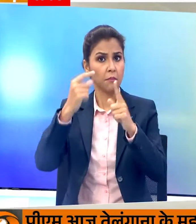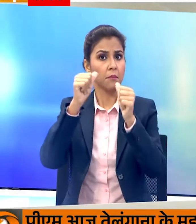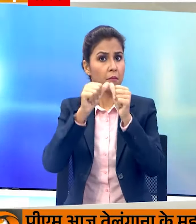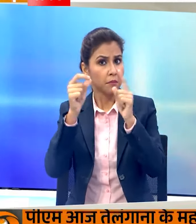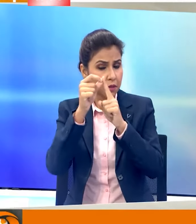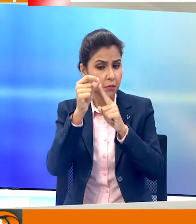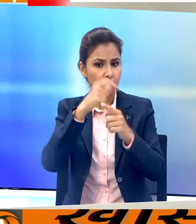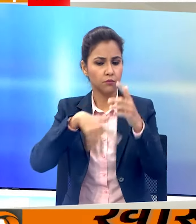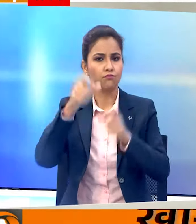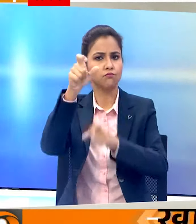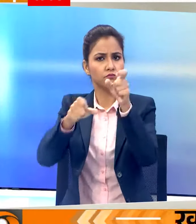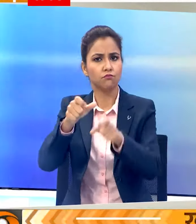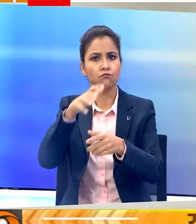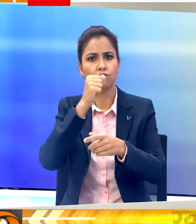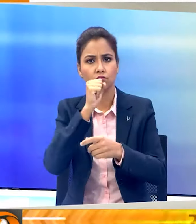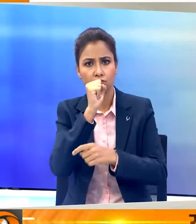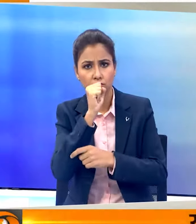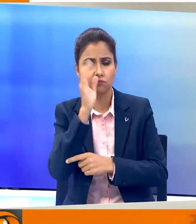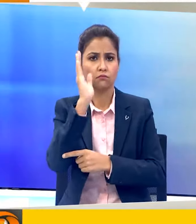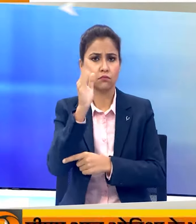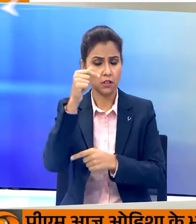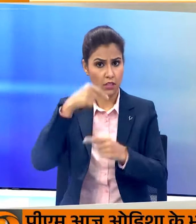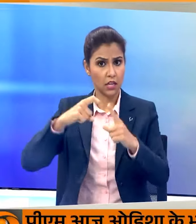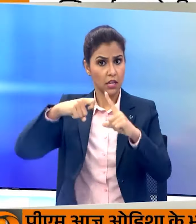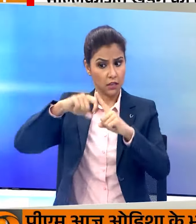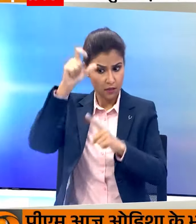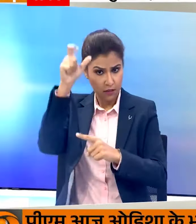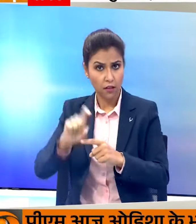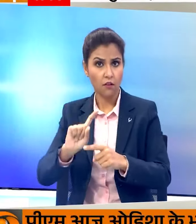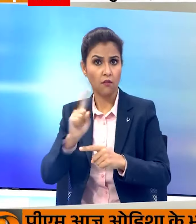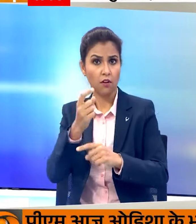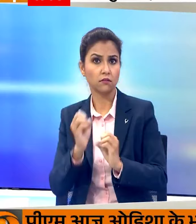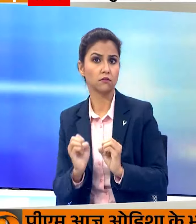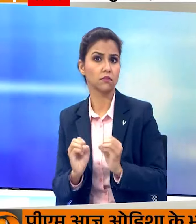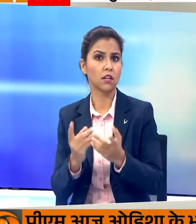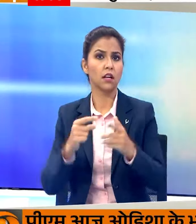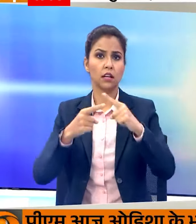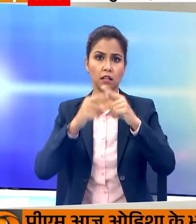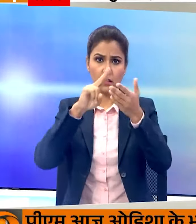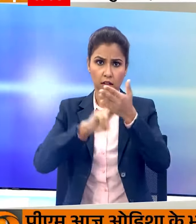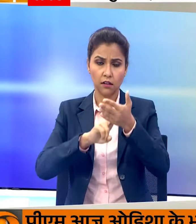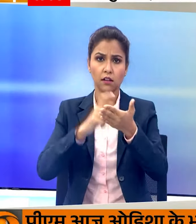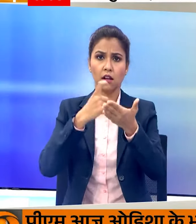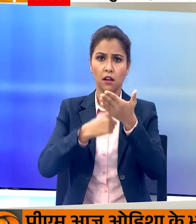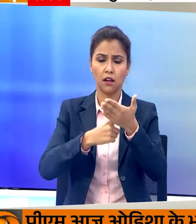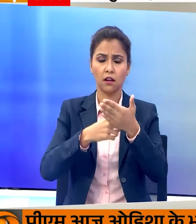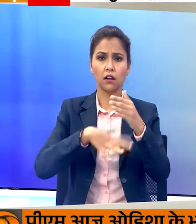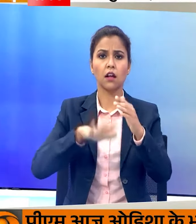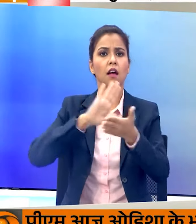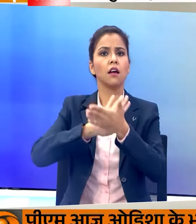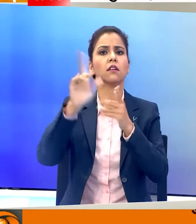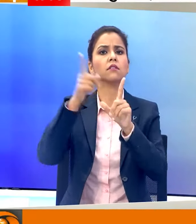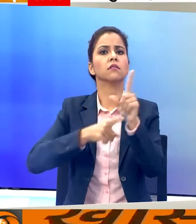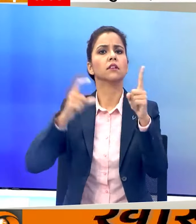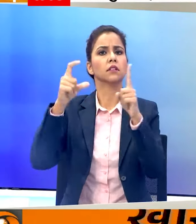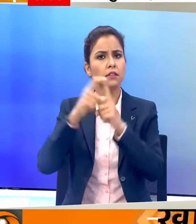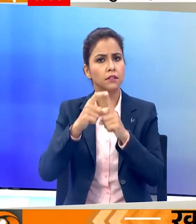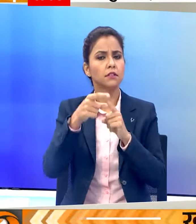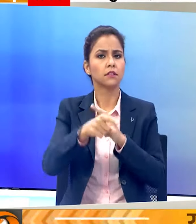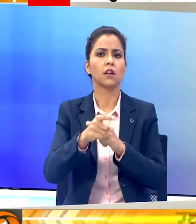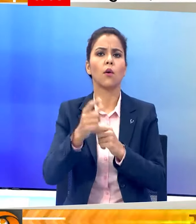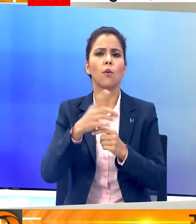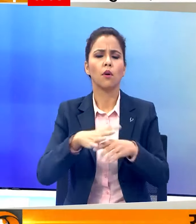में चुनावी जनसभाएं करेंगे खड़के का दिन का पहला चुनावी कार्यक्रम तेलंगाना की राजधानी हैदराबाद में है जहां